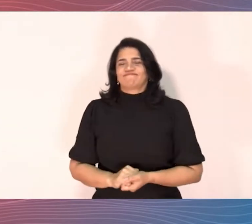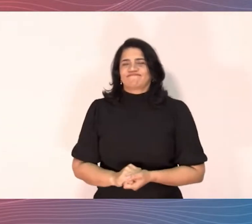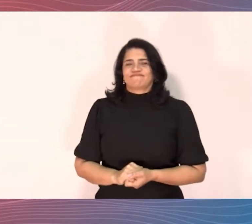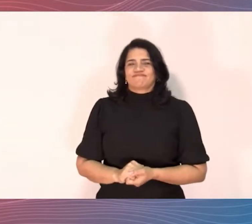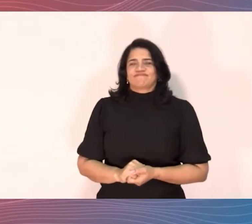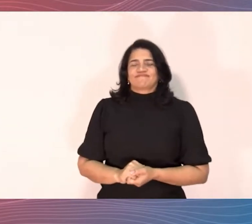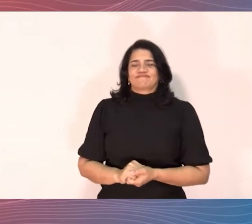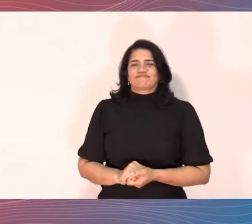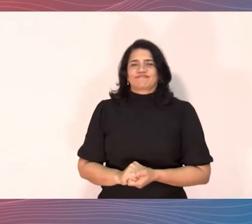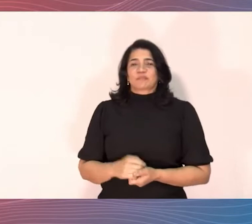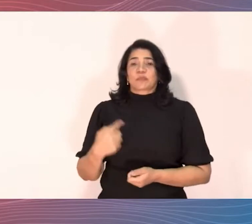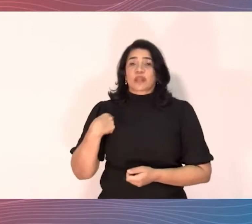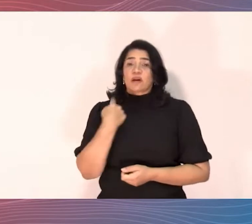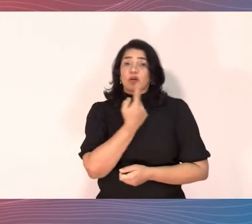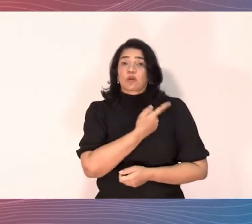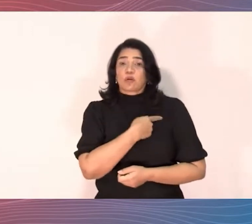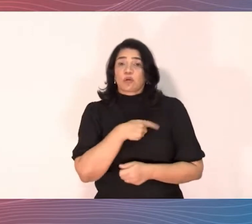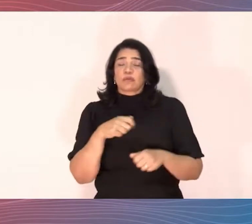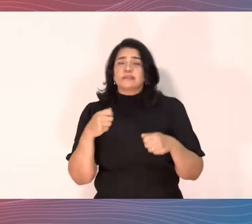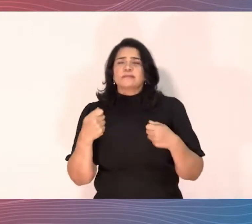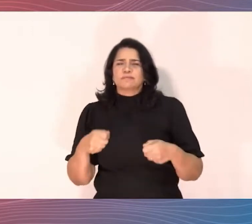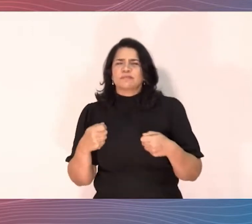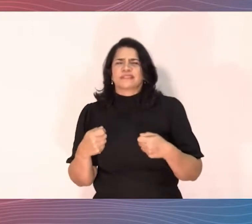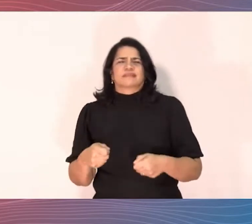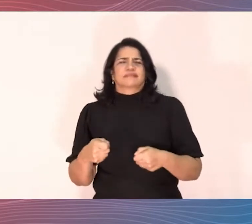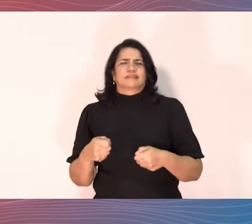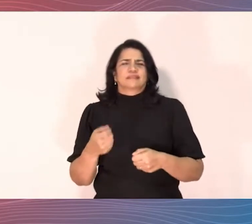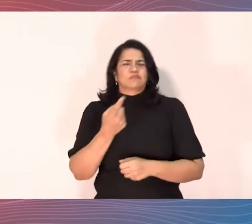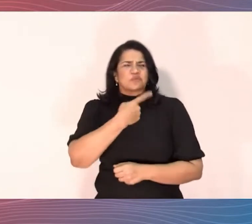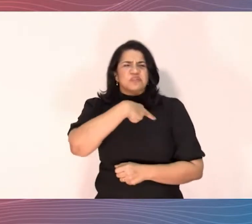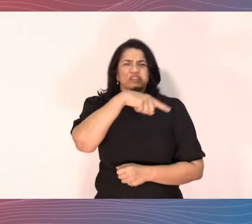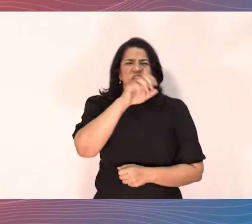Precisamos conquistar o continente africano.